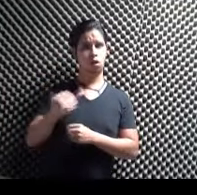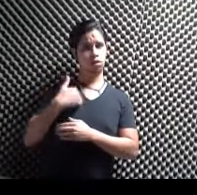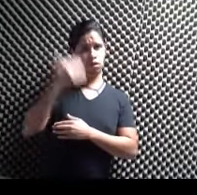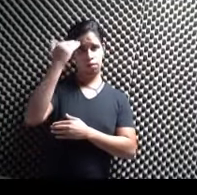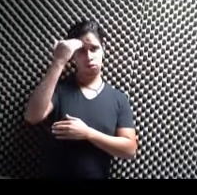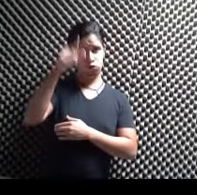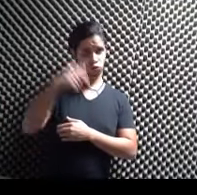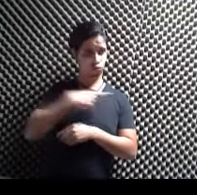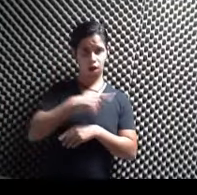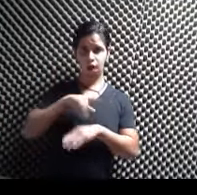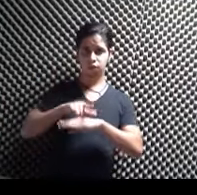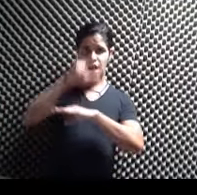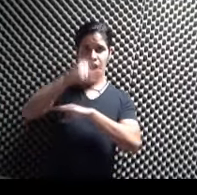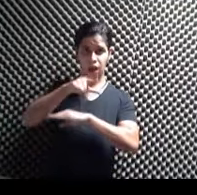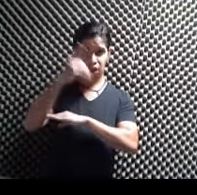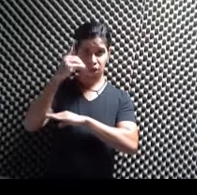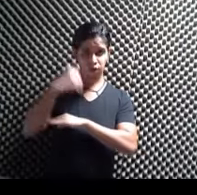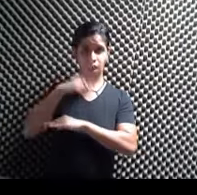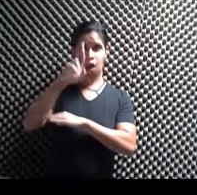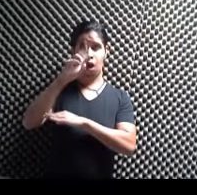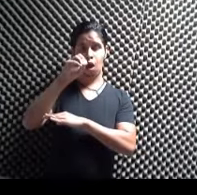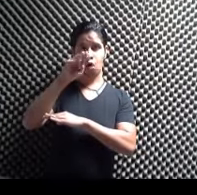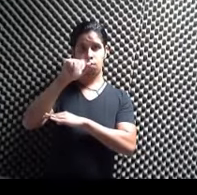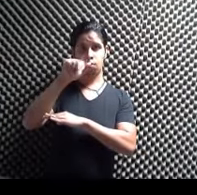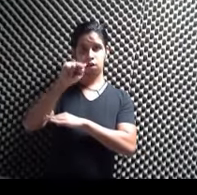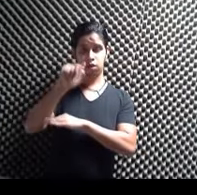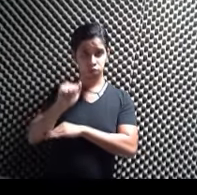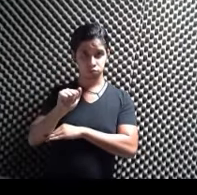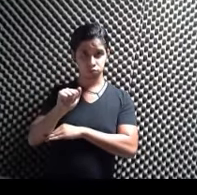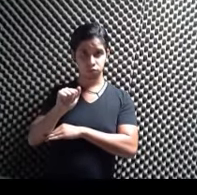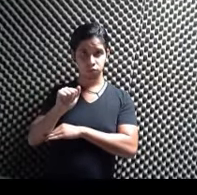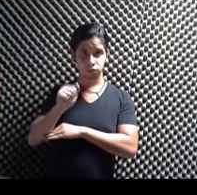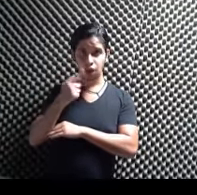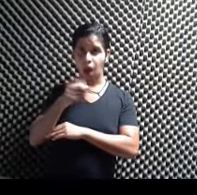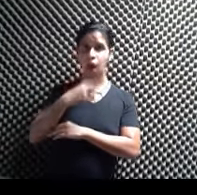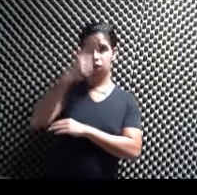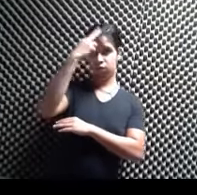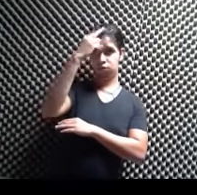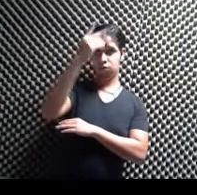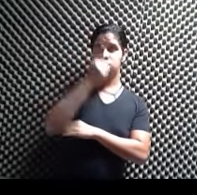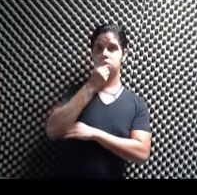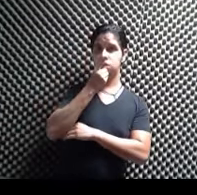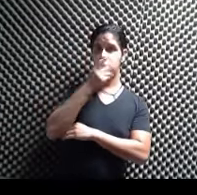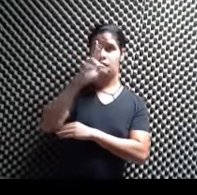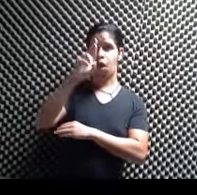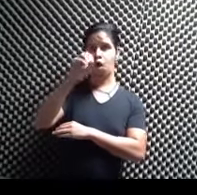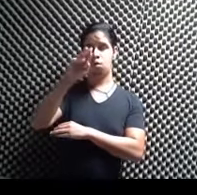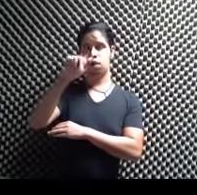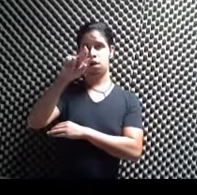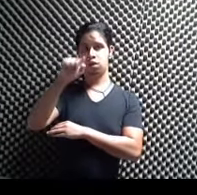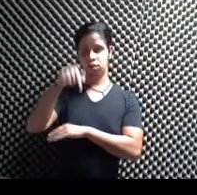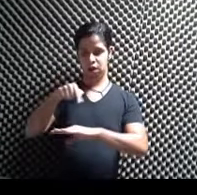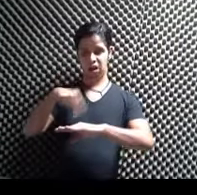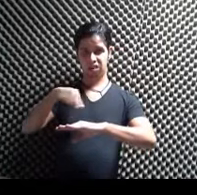Para la Romana, ¿verdad? Correcto, vamos a salir el 28 a la República Dominicana, a la Romana, una